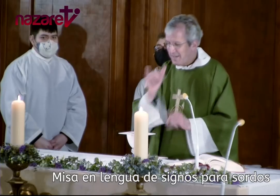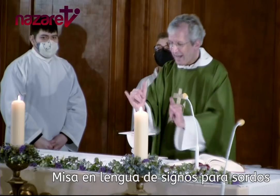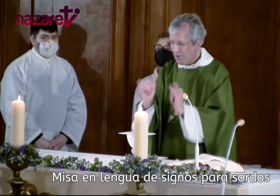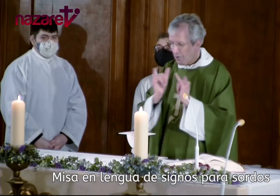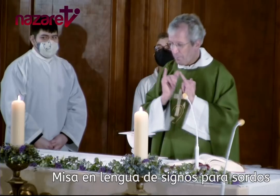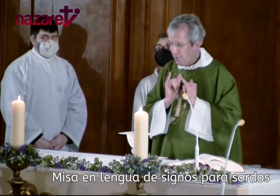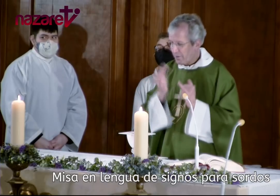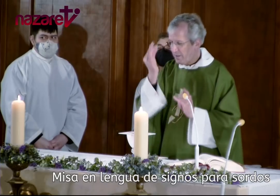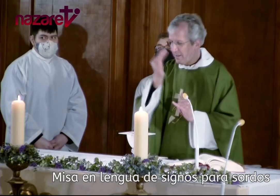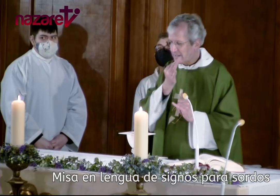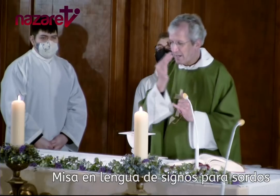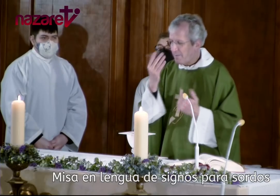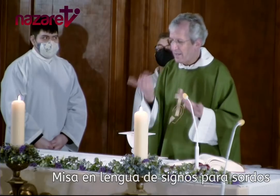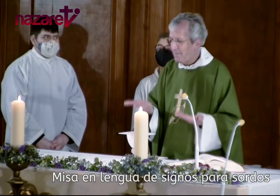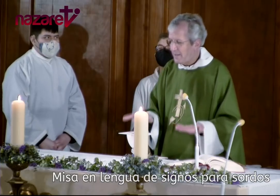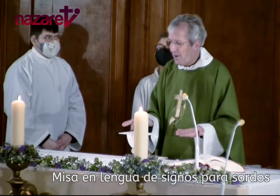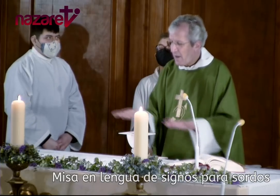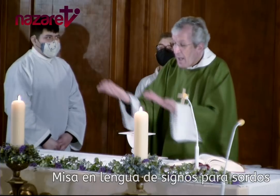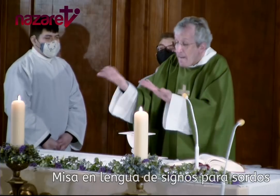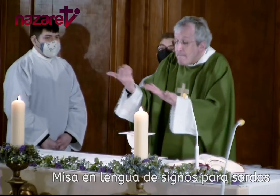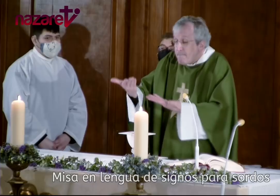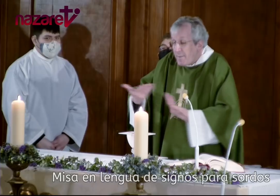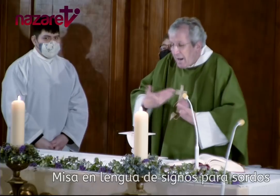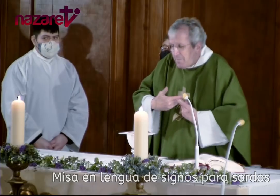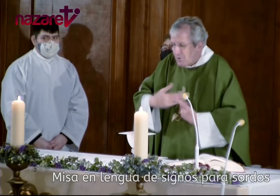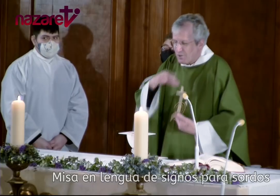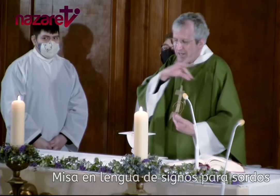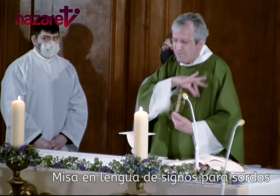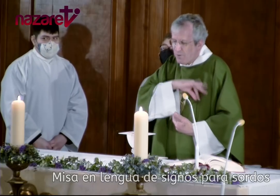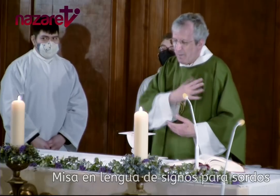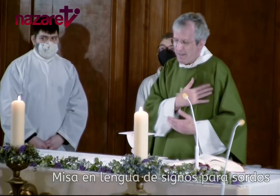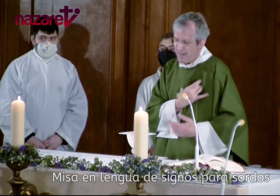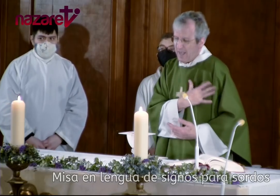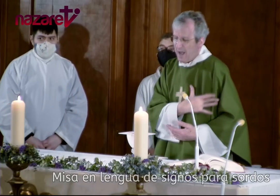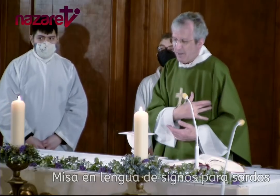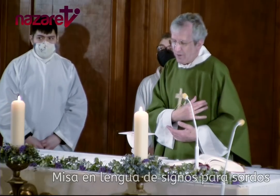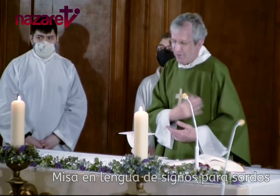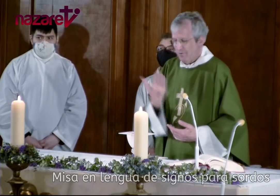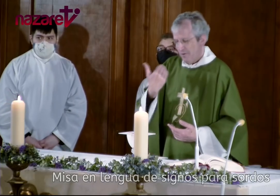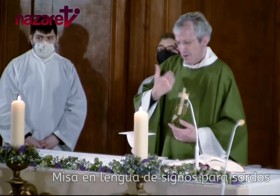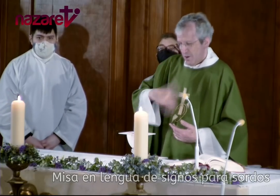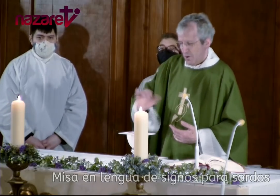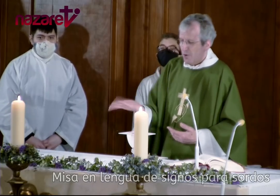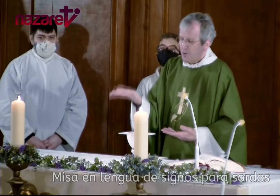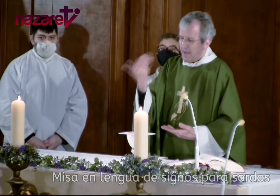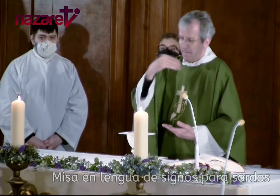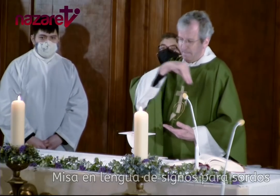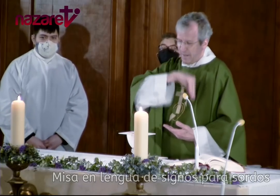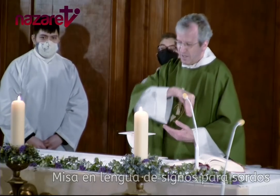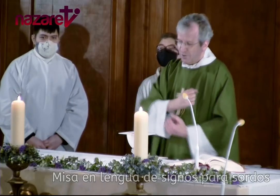que no puedo recibirte sacramentalmente ahora, ven al menos espiritualmente a mi corazón. Como ya venido,